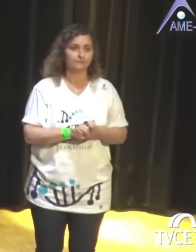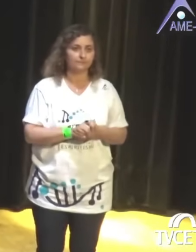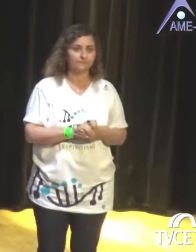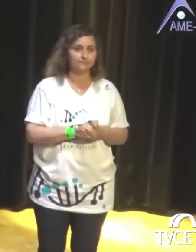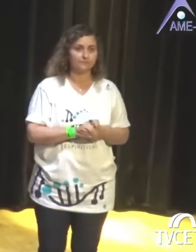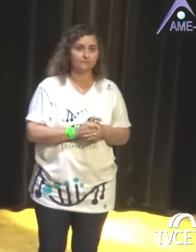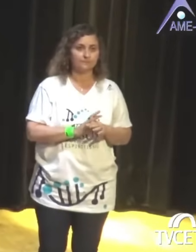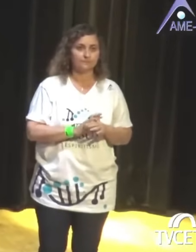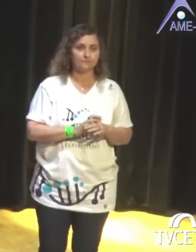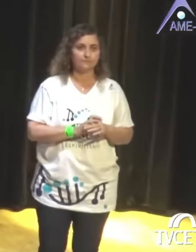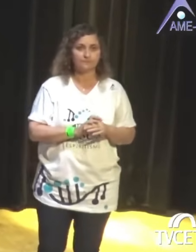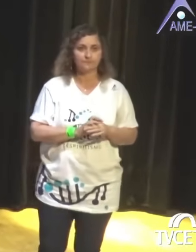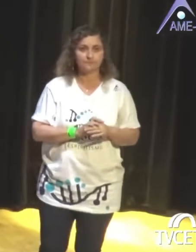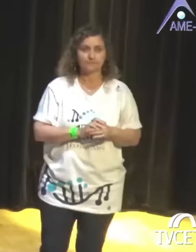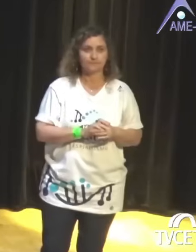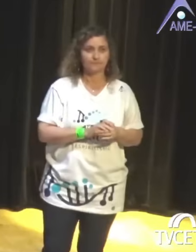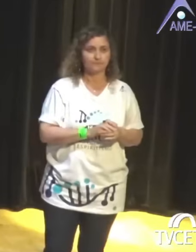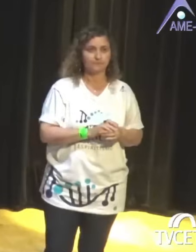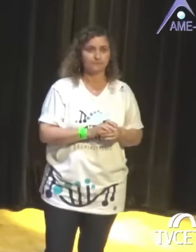agora